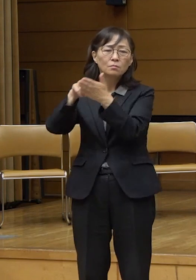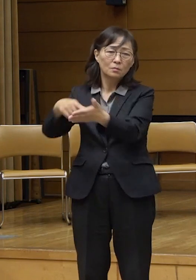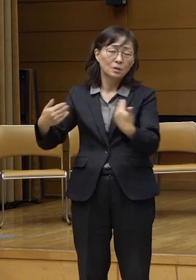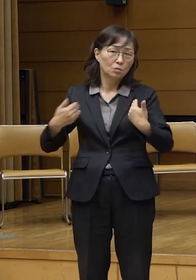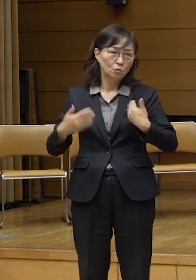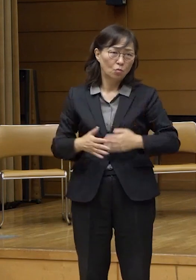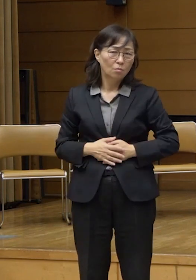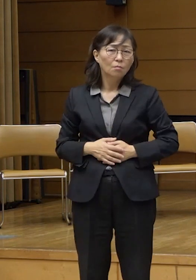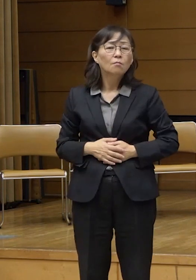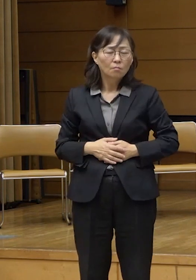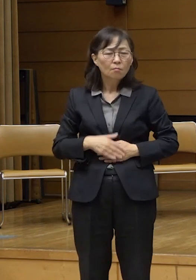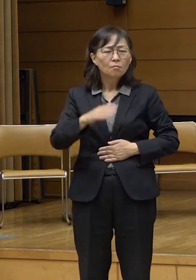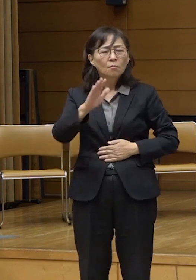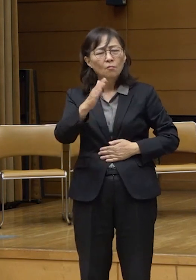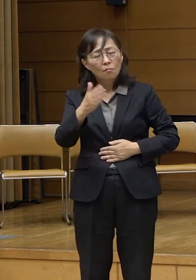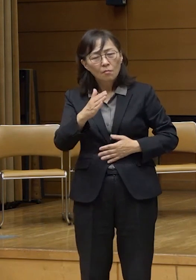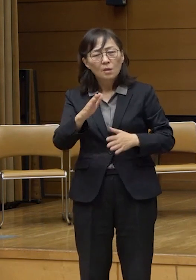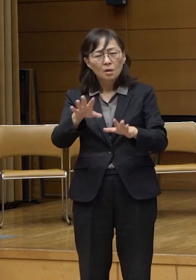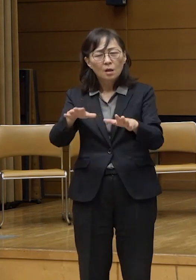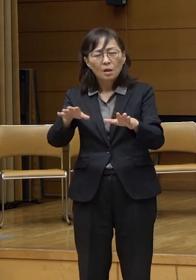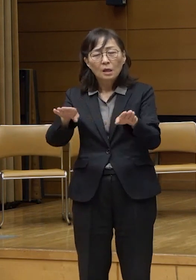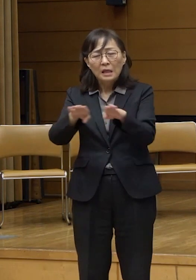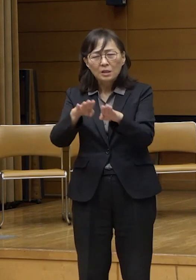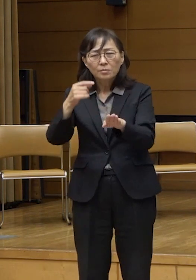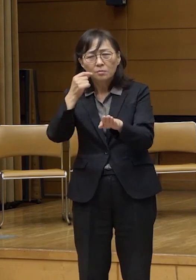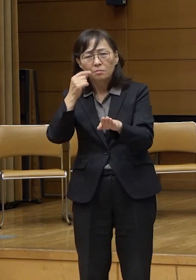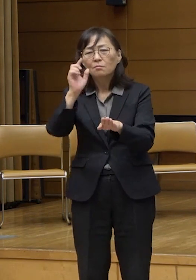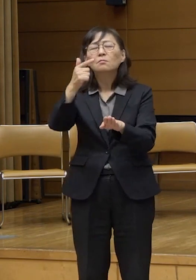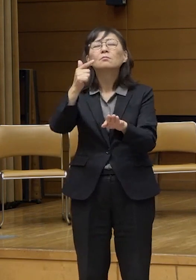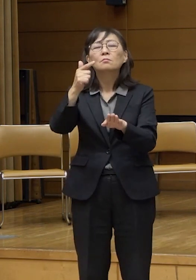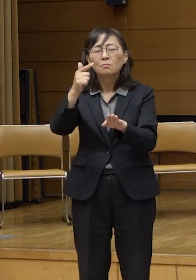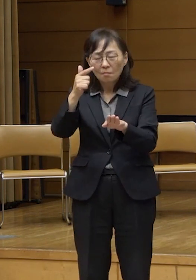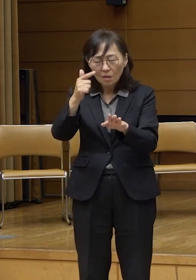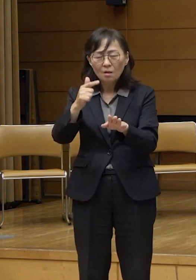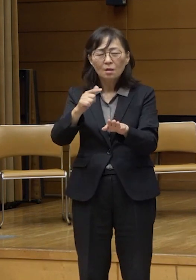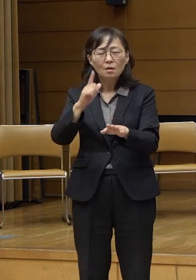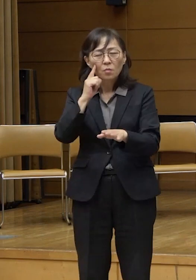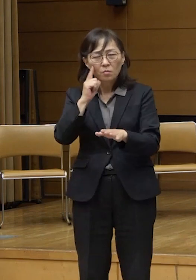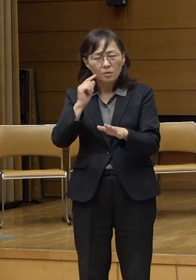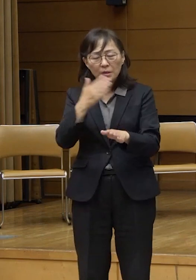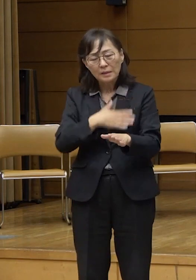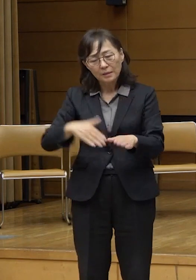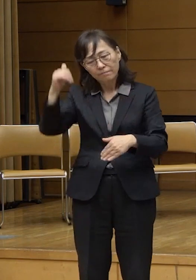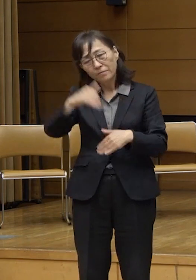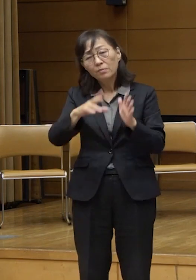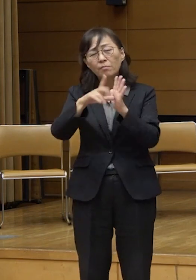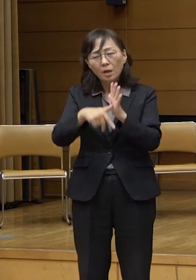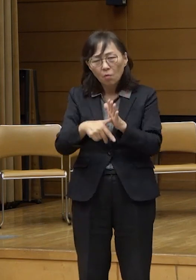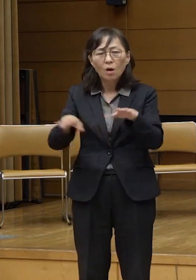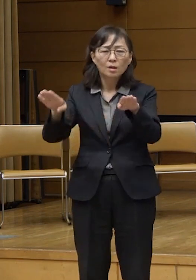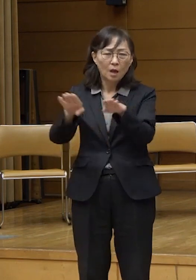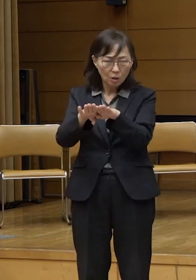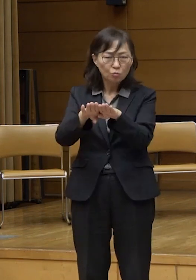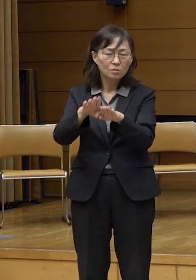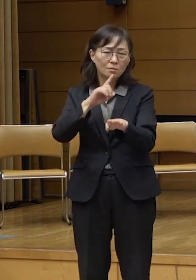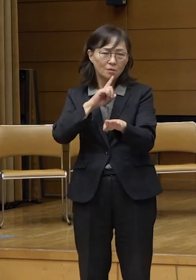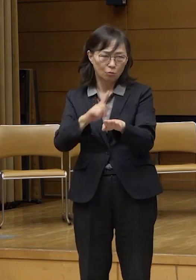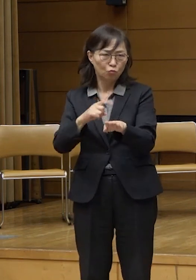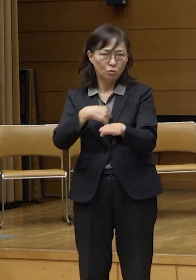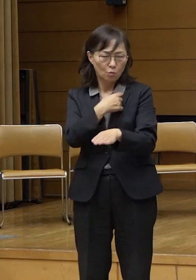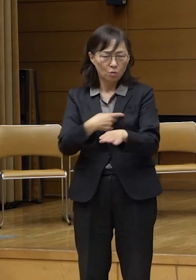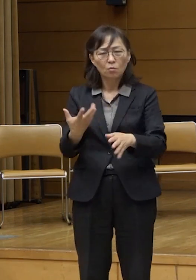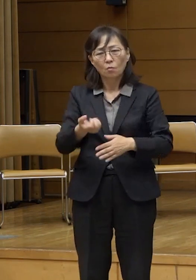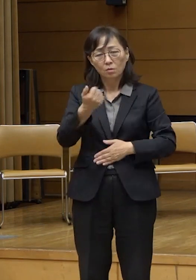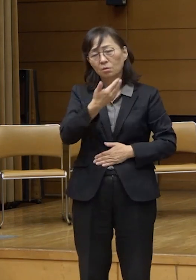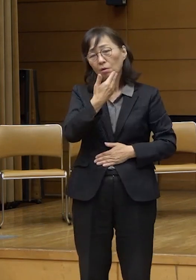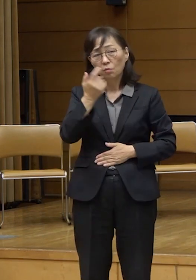ちんと行うので、こういったところは複数の先生からいただいたご意見であります。 基本的にあれです、感染症対